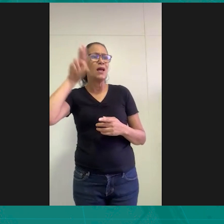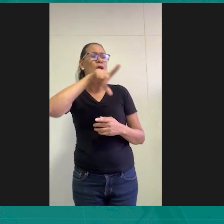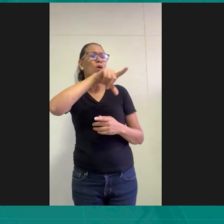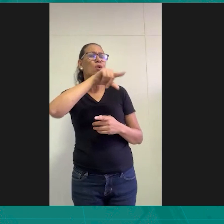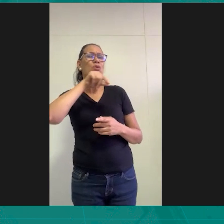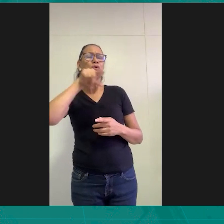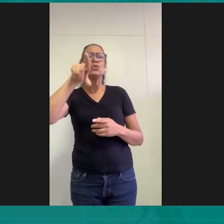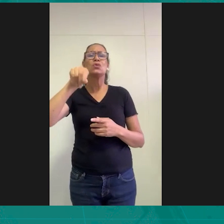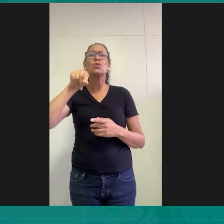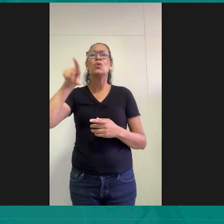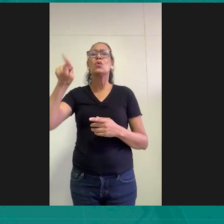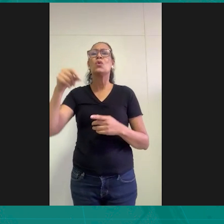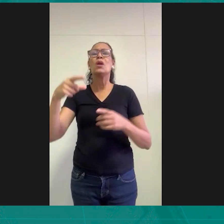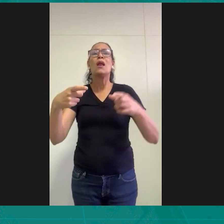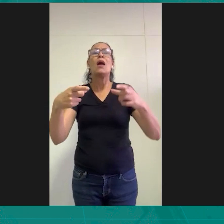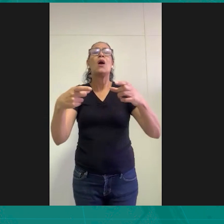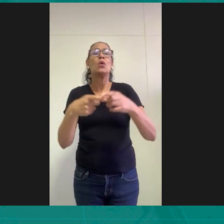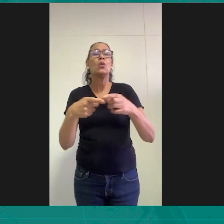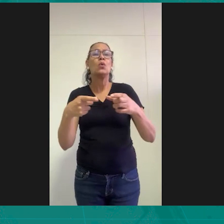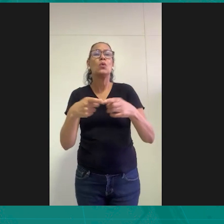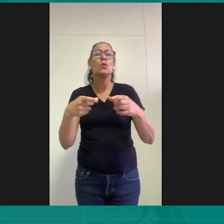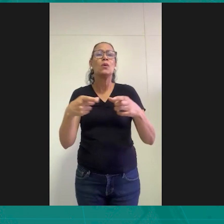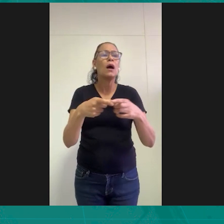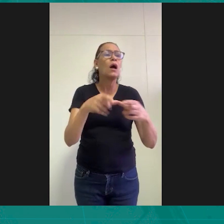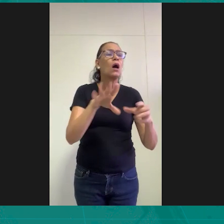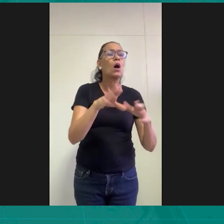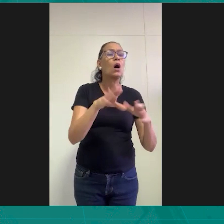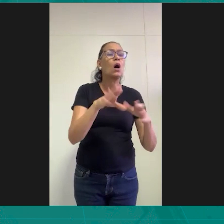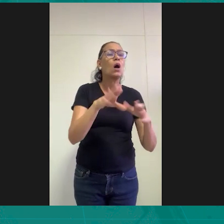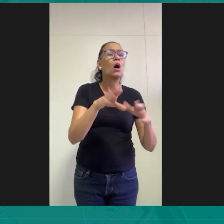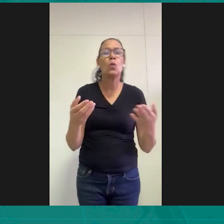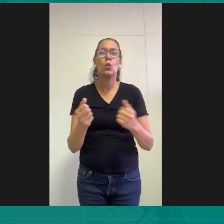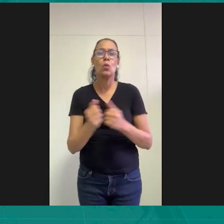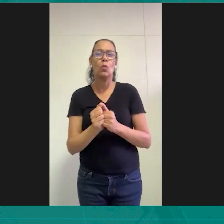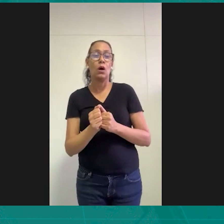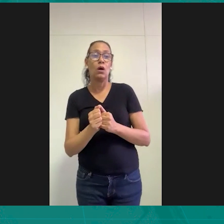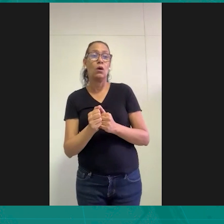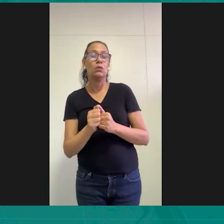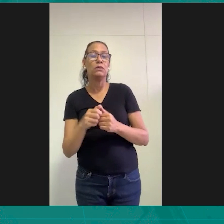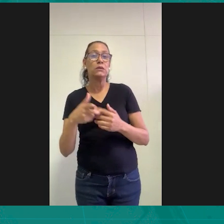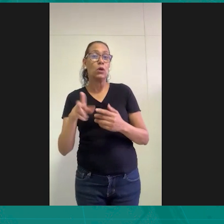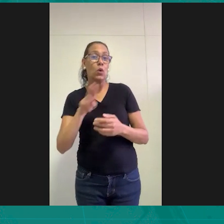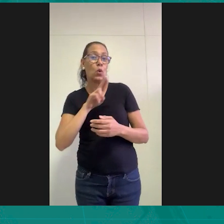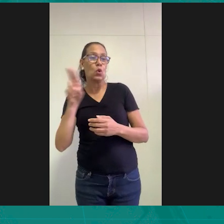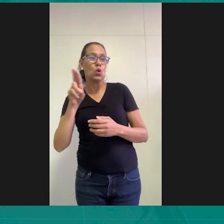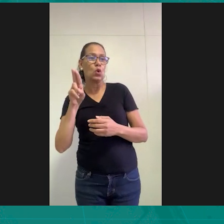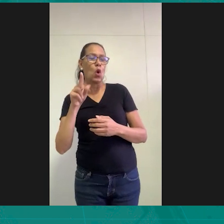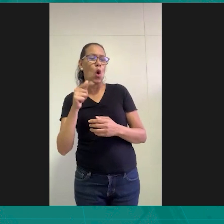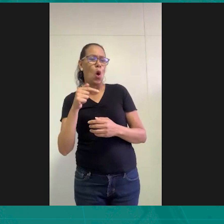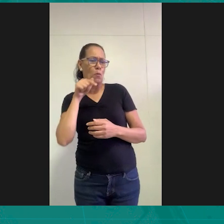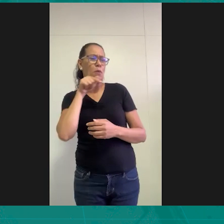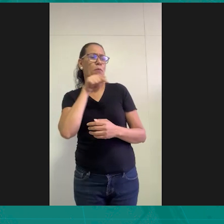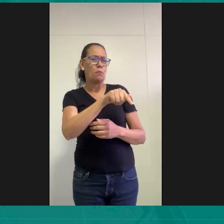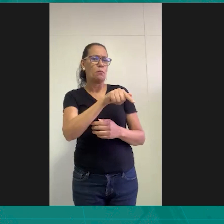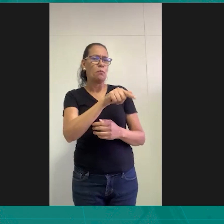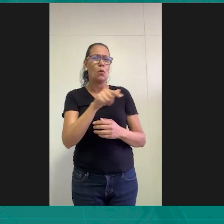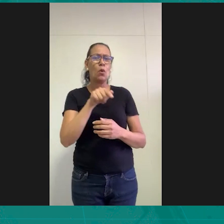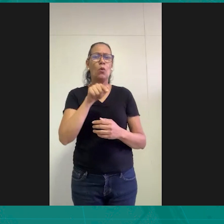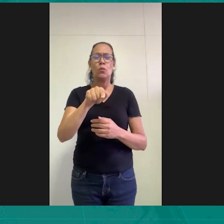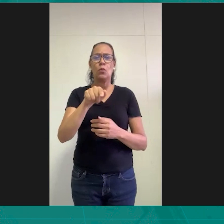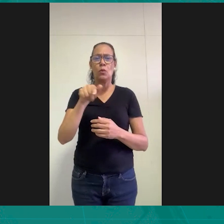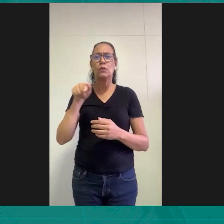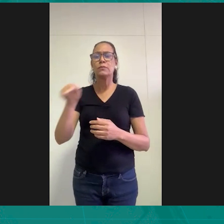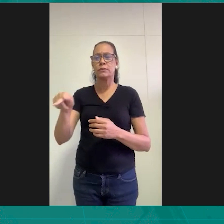vossas tribos, para ali pôr o seu nome e sua habitação,